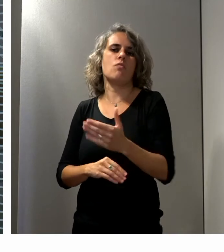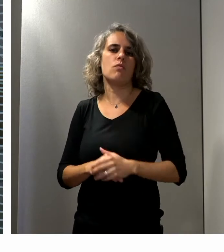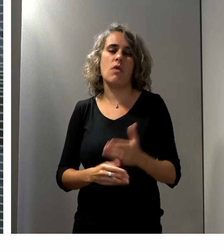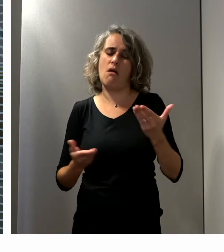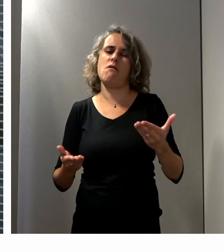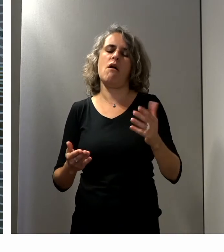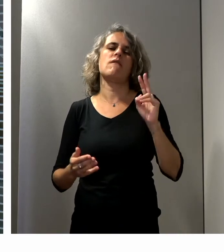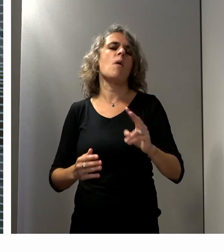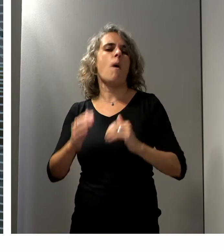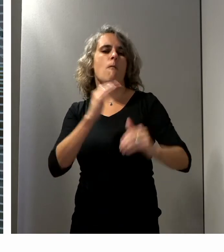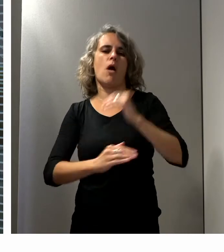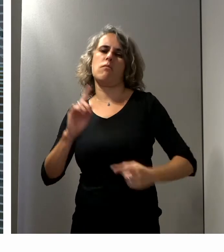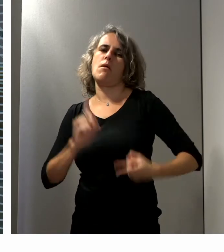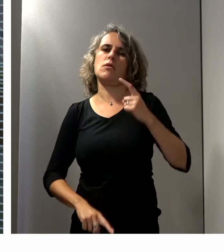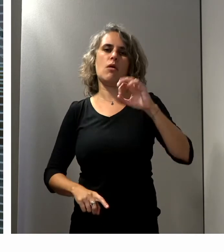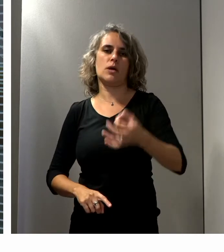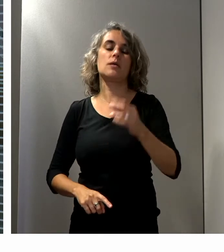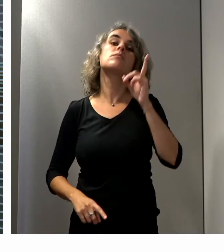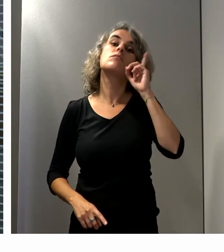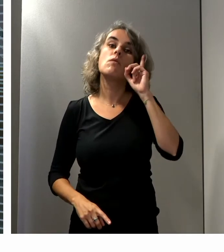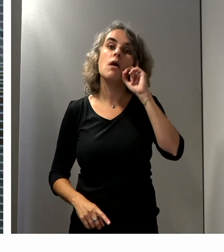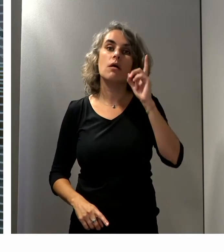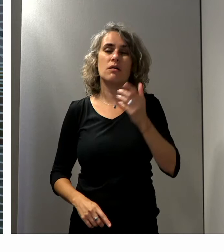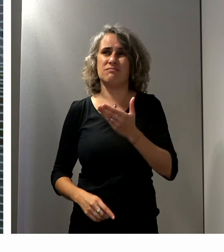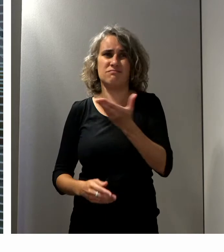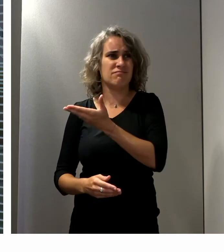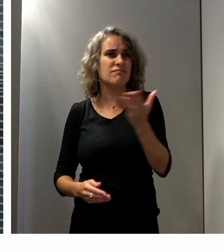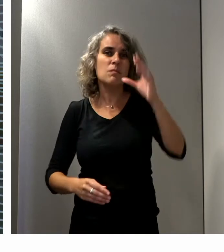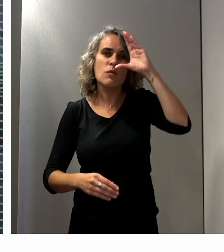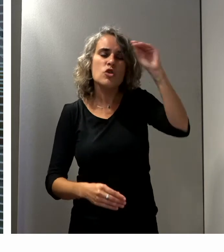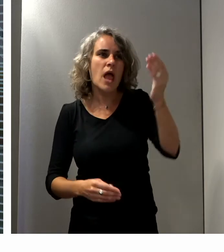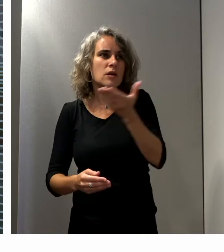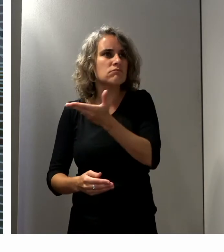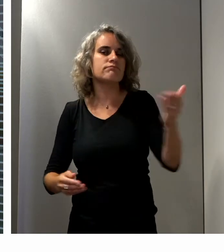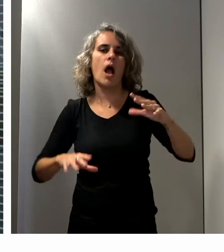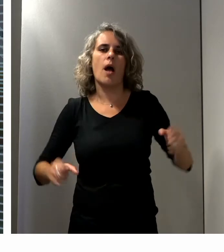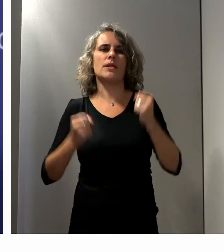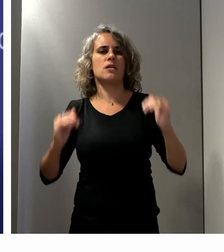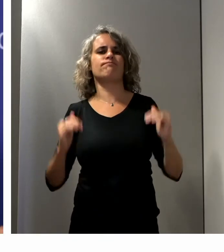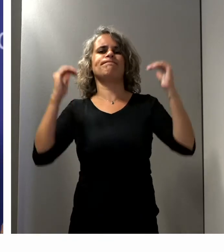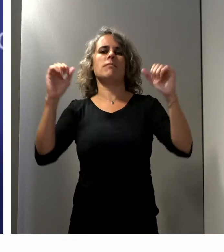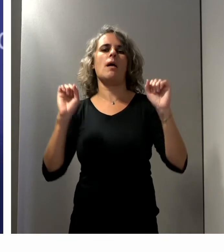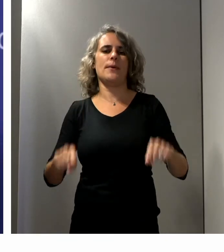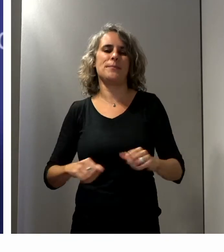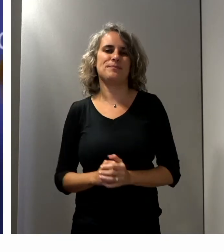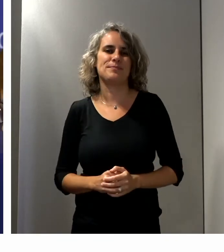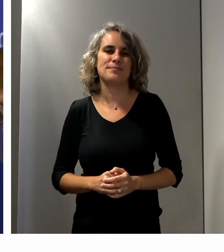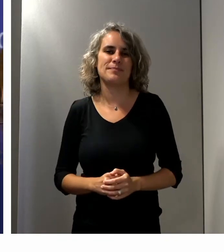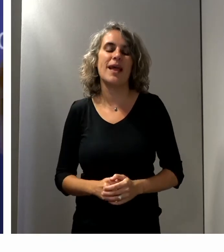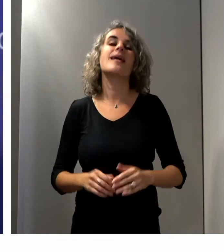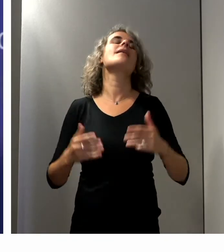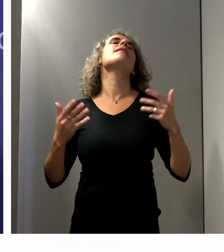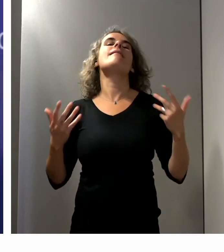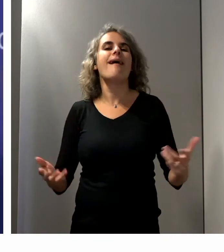programme très important puisque ça permet à tous les professionnels de monter en compétences. Et puis, on retourne dans